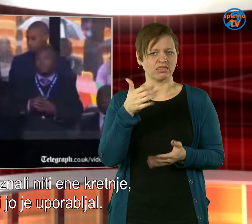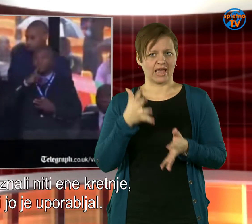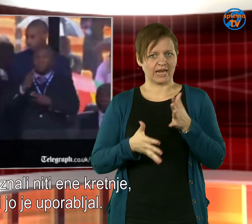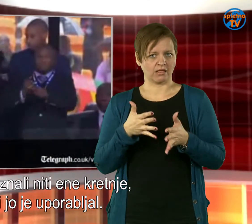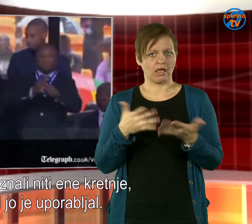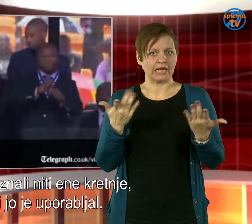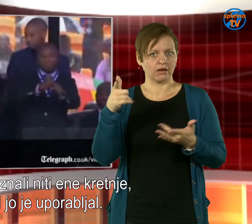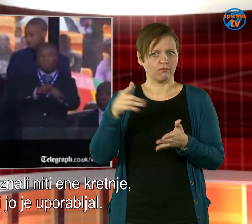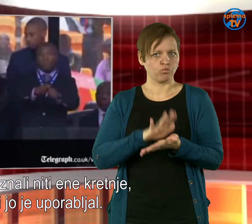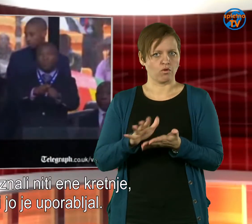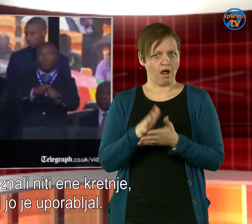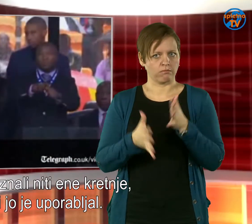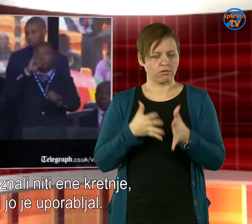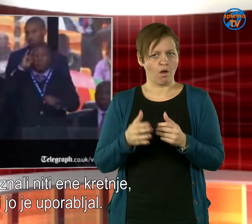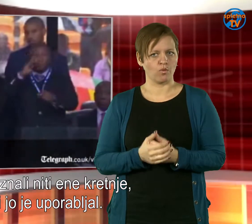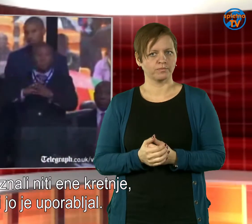uporabljal.